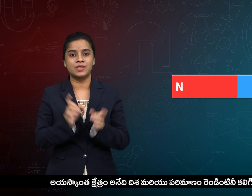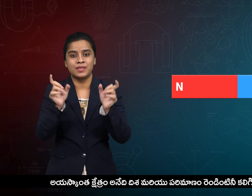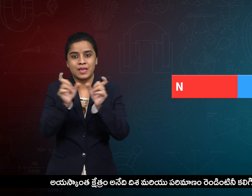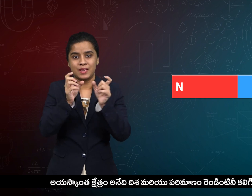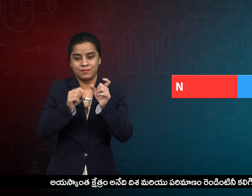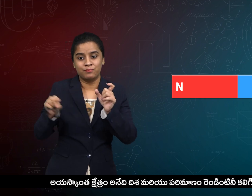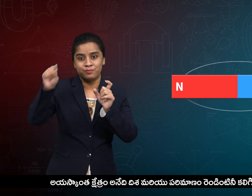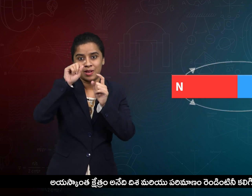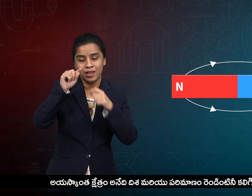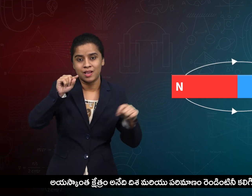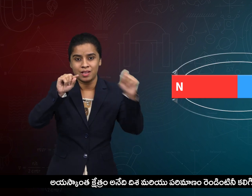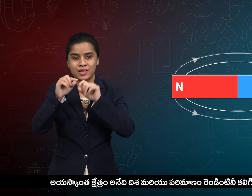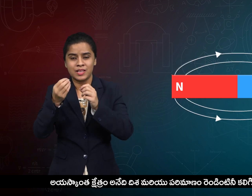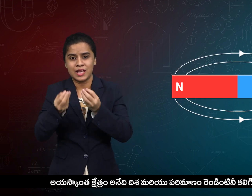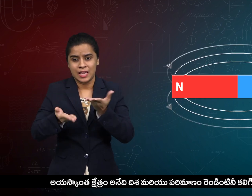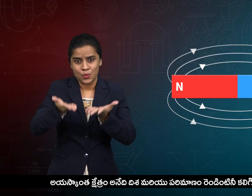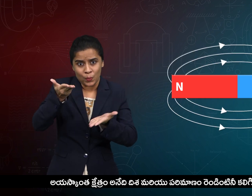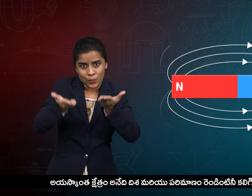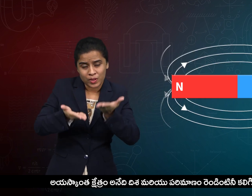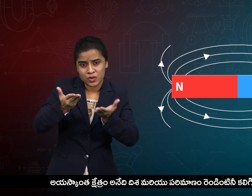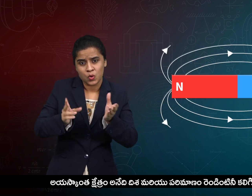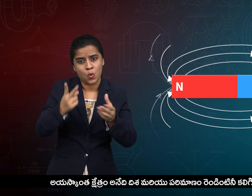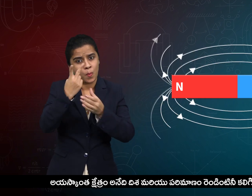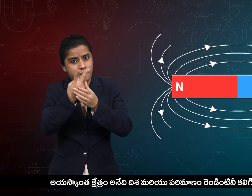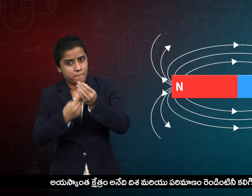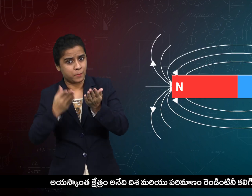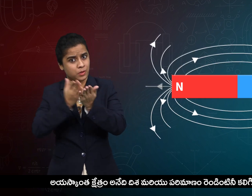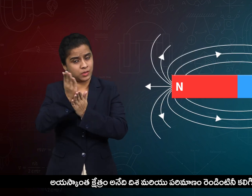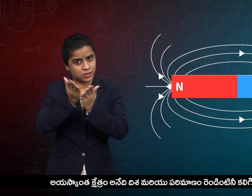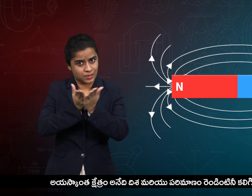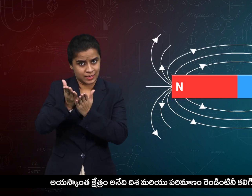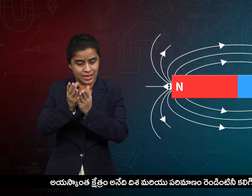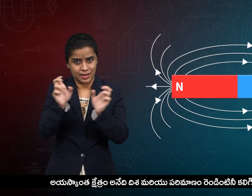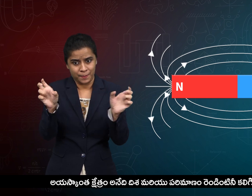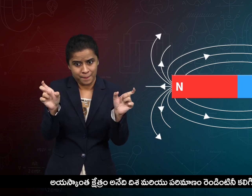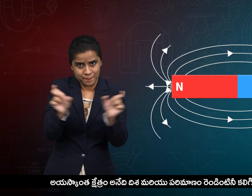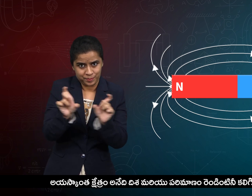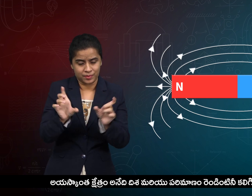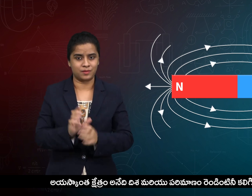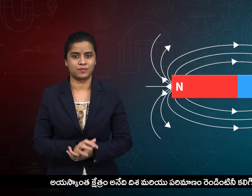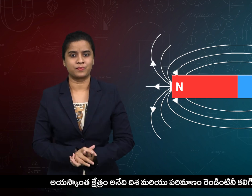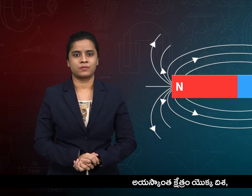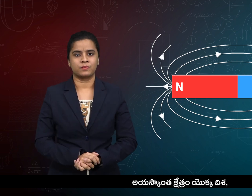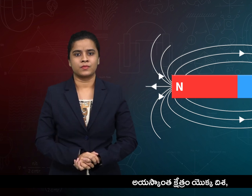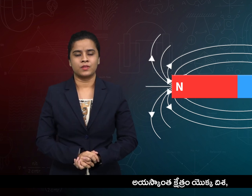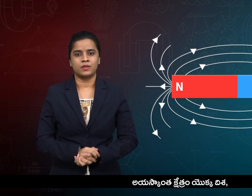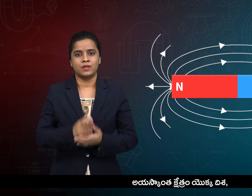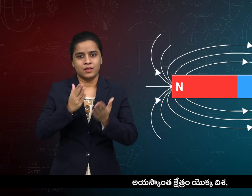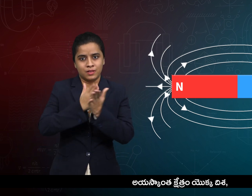అయస్కాంత క్షేత్రం అనేది దిశ మరియు పరిమాణం రెండింటినీ కలిగి ఉండే పరిమాణం. అయస్కాంత క్షేత్రం యొక్క